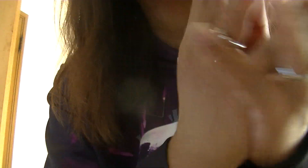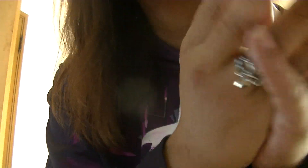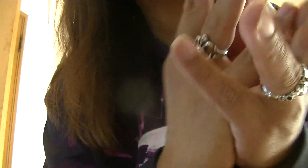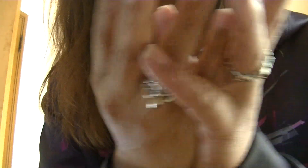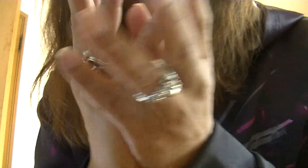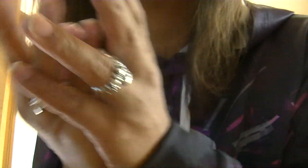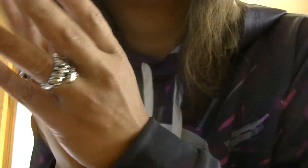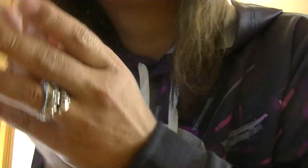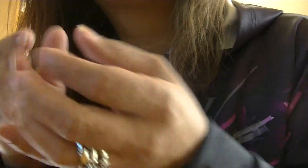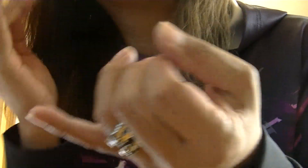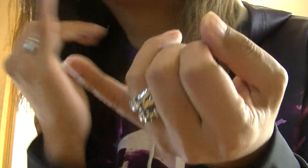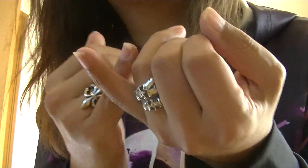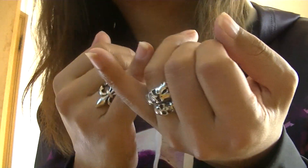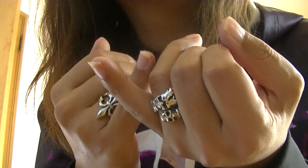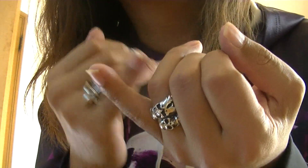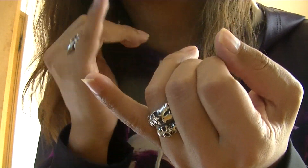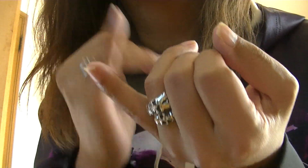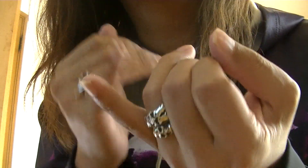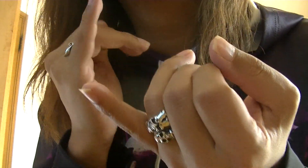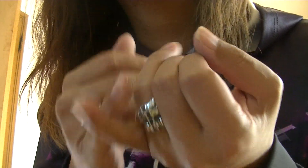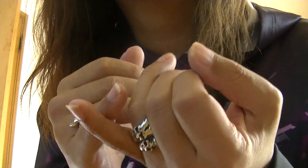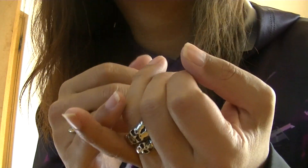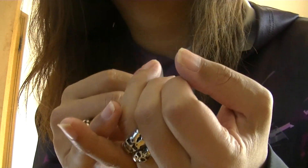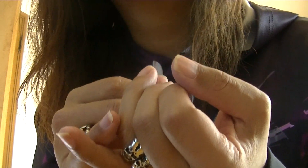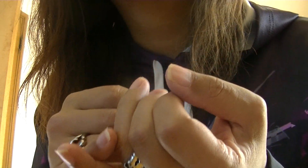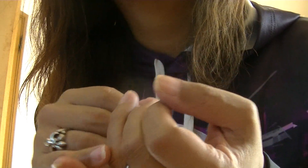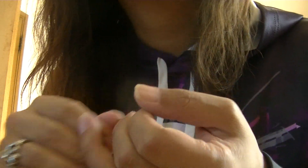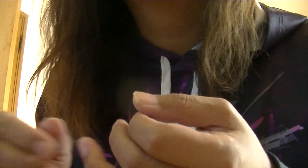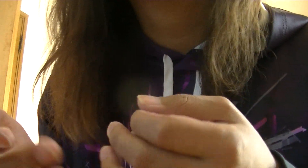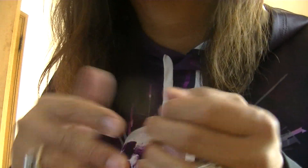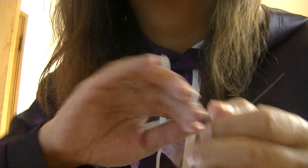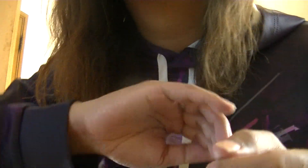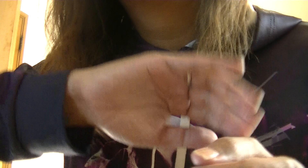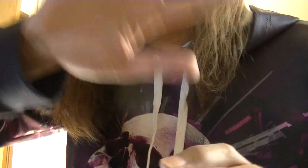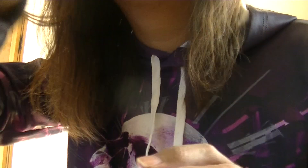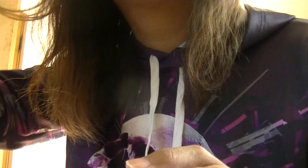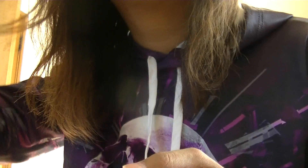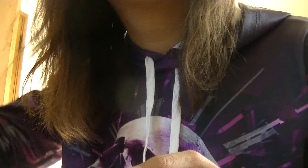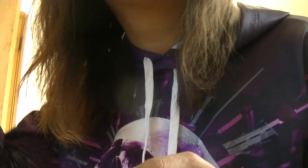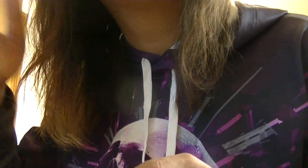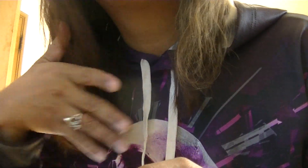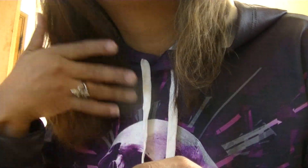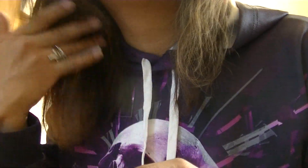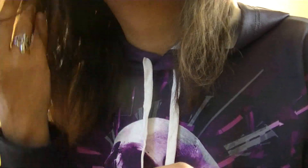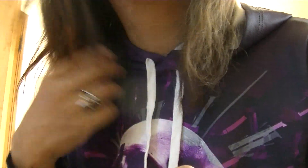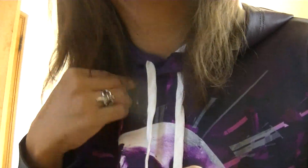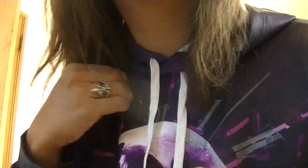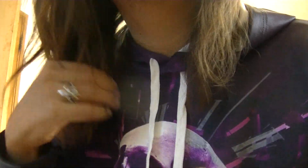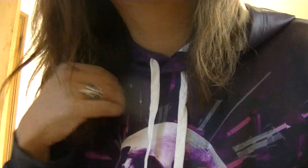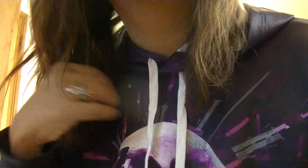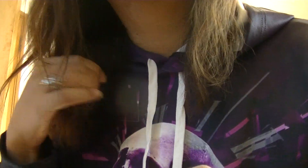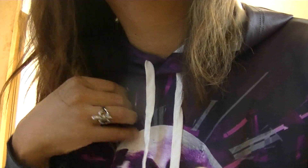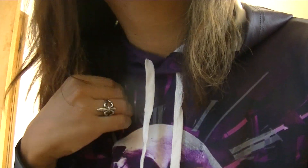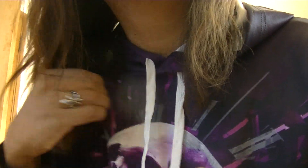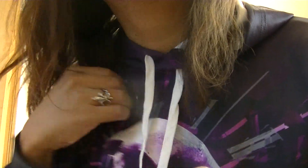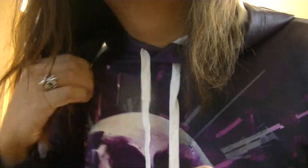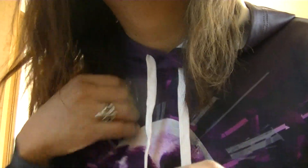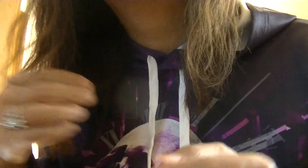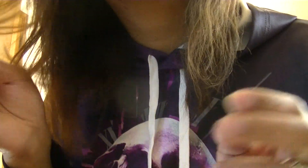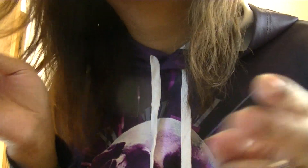ゴールドに似てるあれは空が青い夏のこと懐か